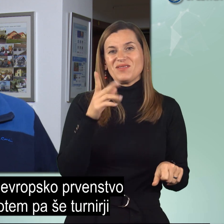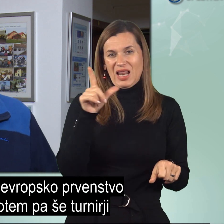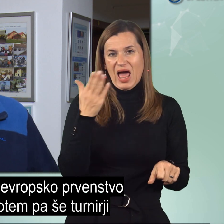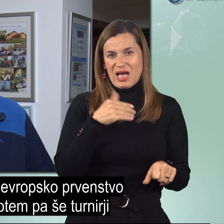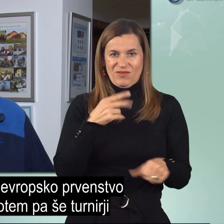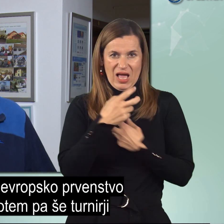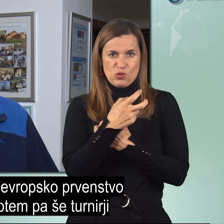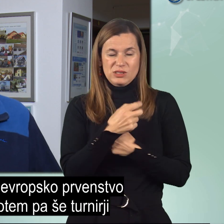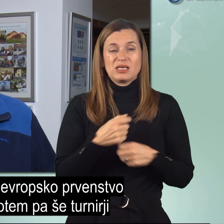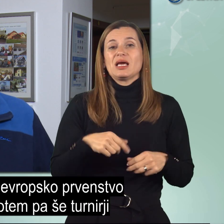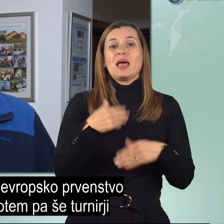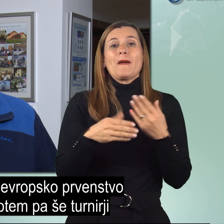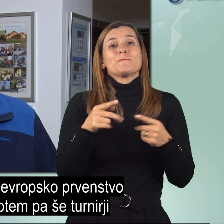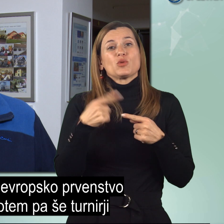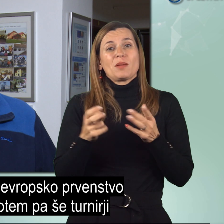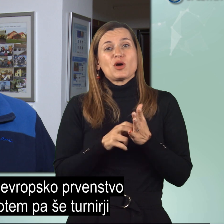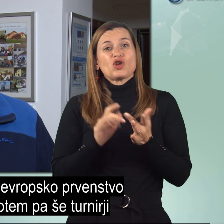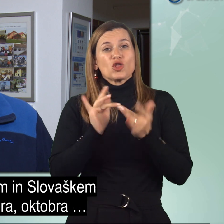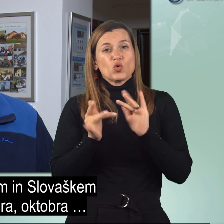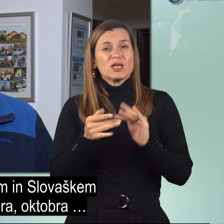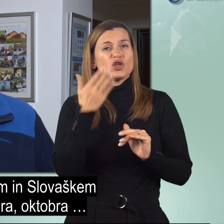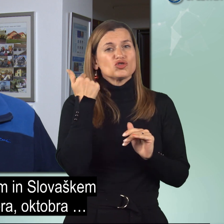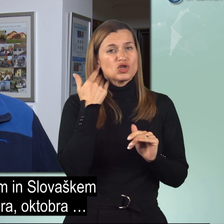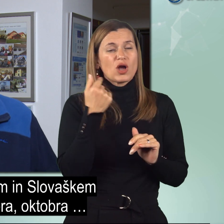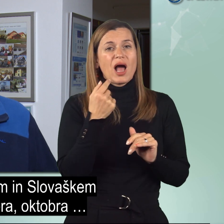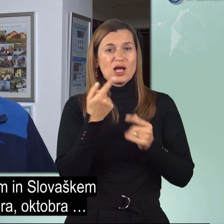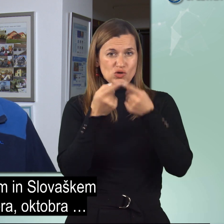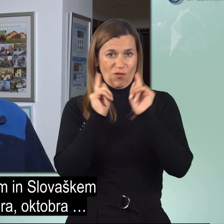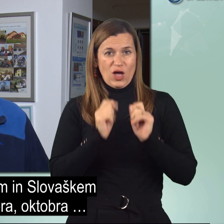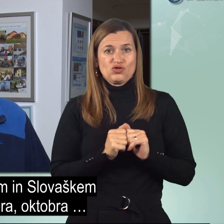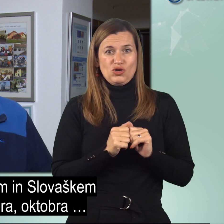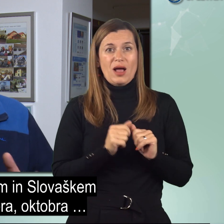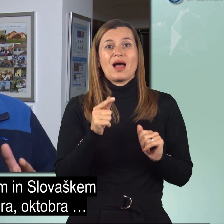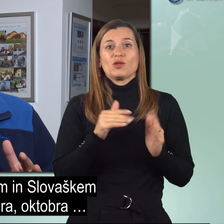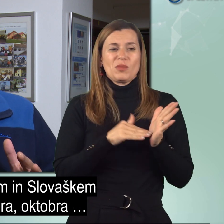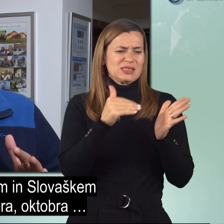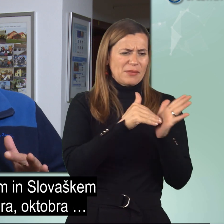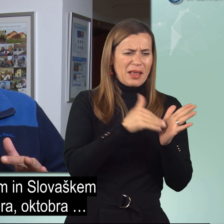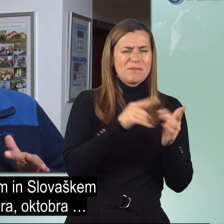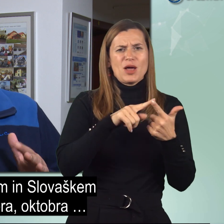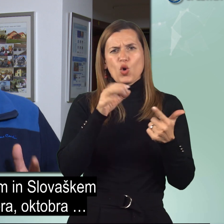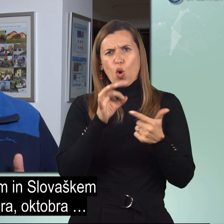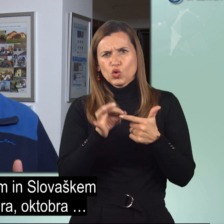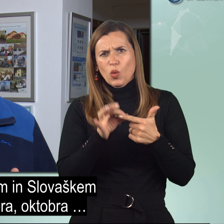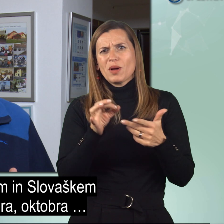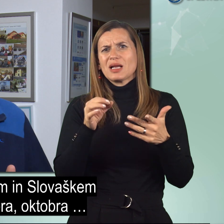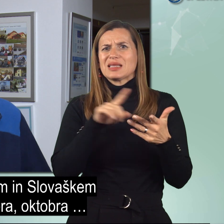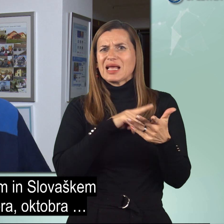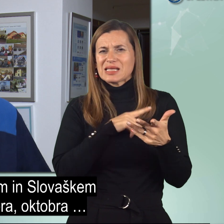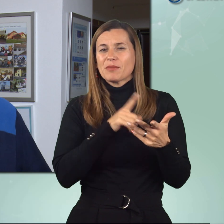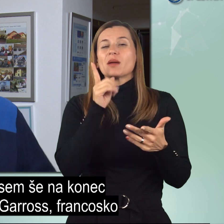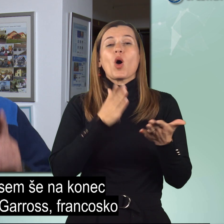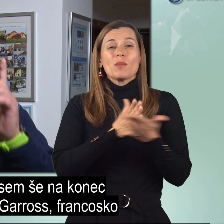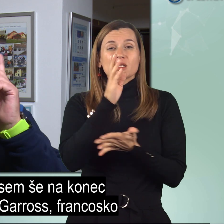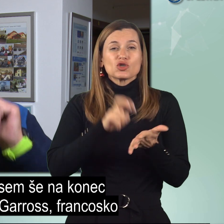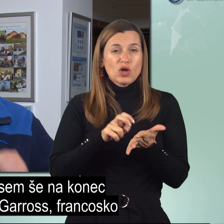Vilahu, tukaj so še pa potem turniri na Češkem in Slovaškem, tu pa se bo september, oktober in december,